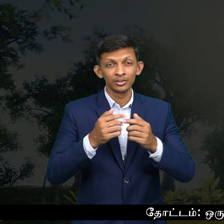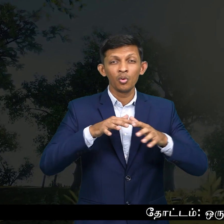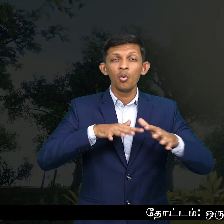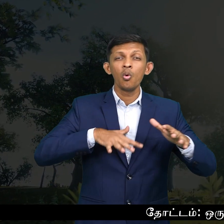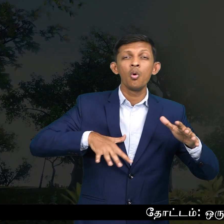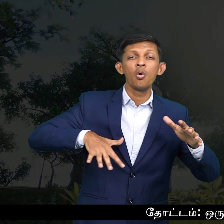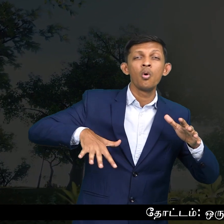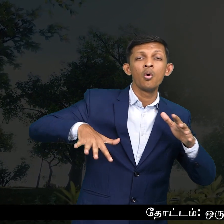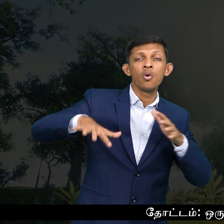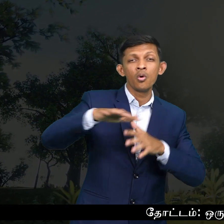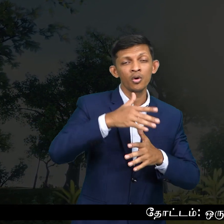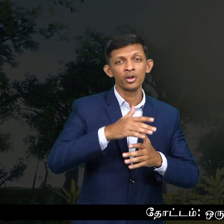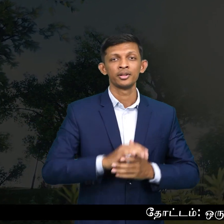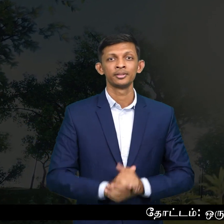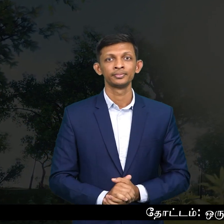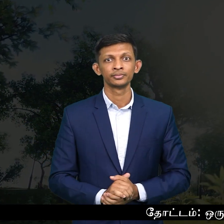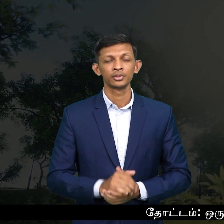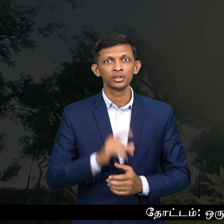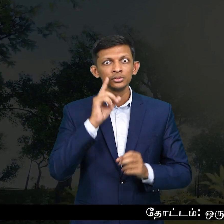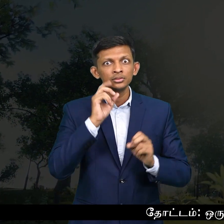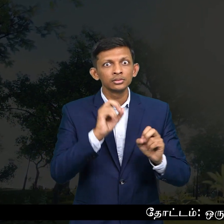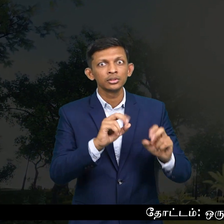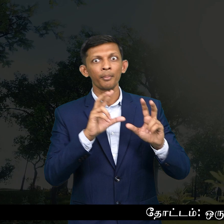தோட்டம் ஒரு அற்புதமான இடம்.